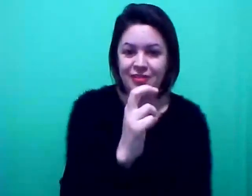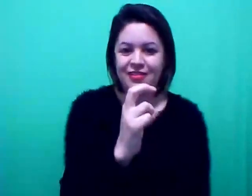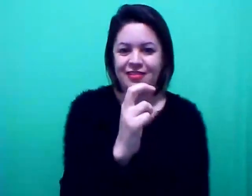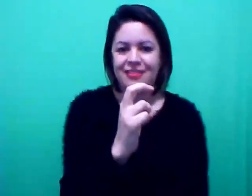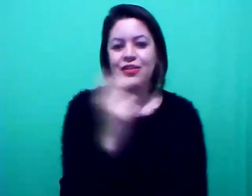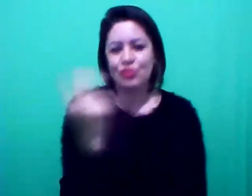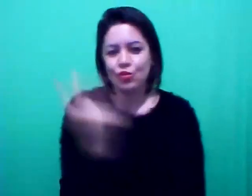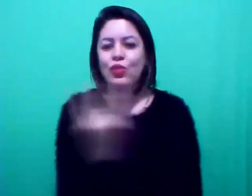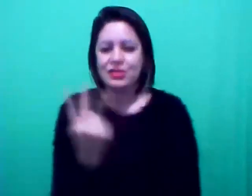Ah, são cinco?